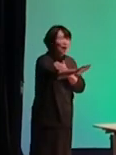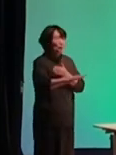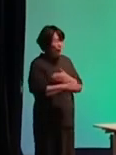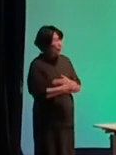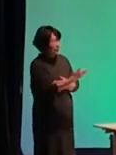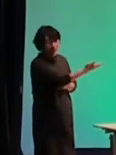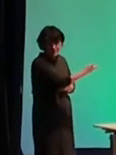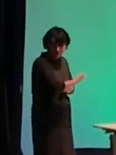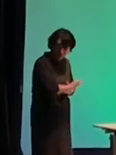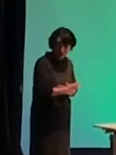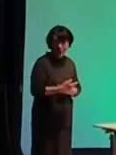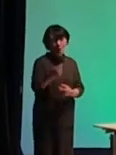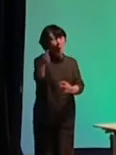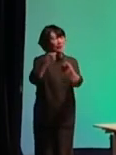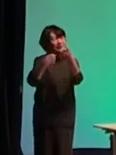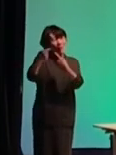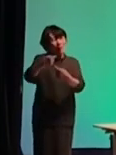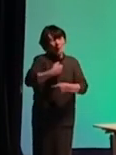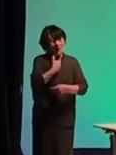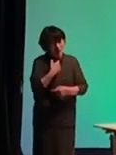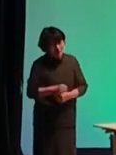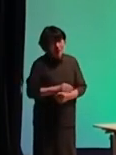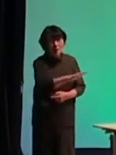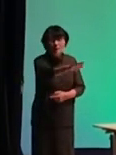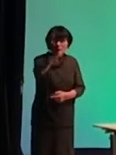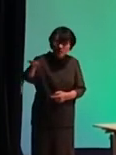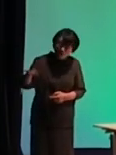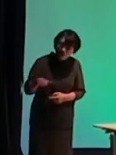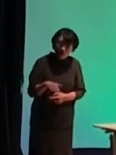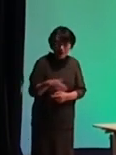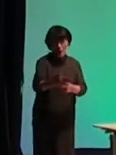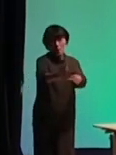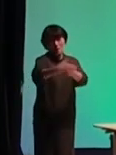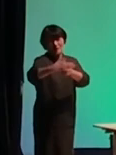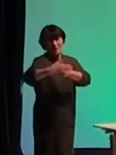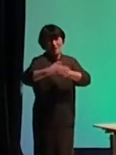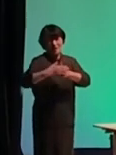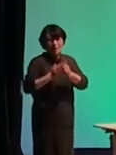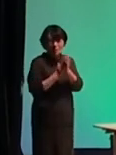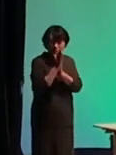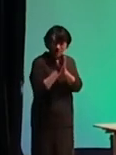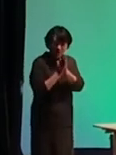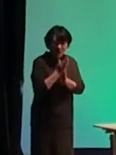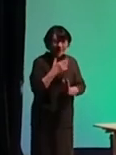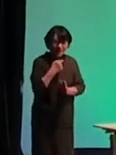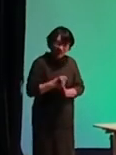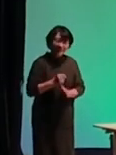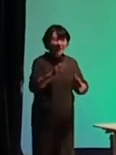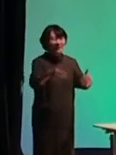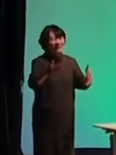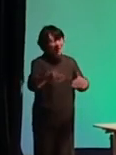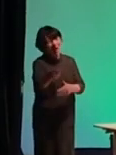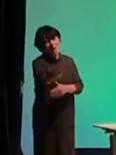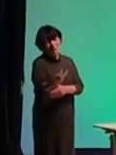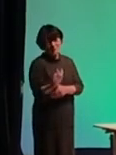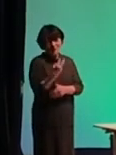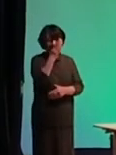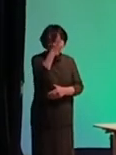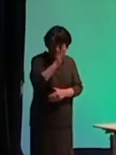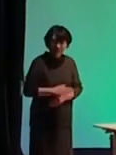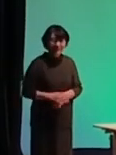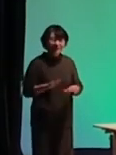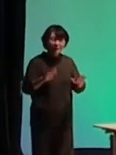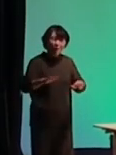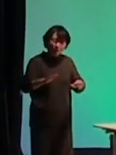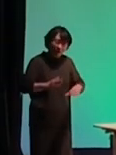生方からのご指導をいただきたいですし、皆さん方からのご支援もいただきたいと思いますので、温かく見守っていただければと思います。